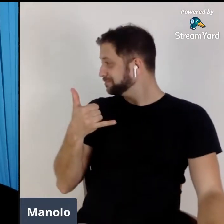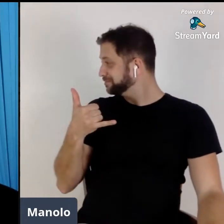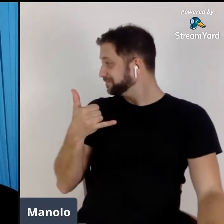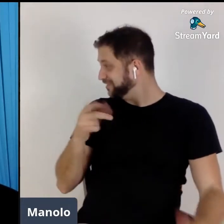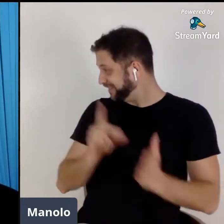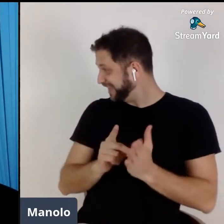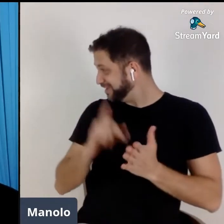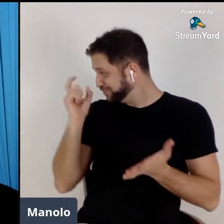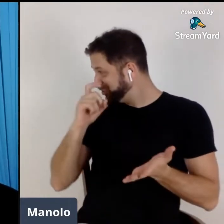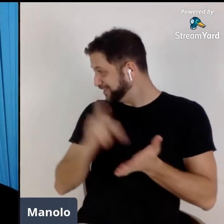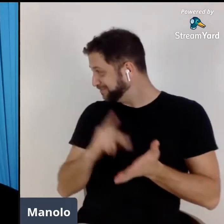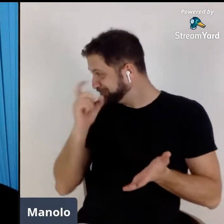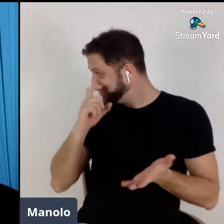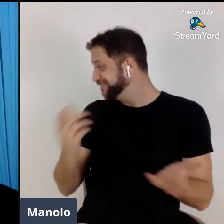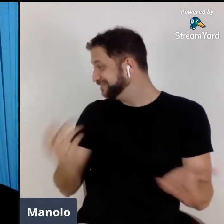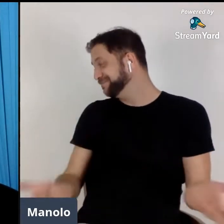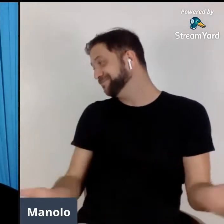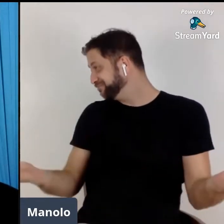Tá bom.